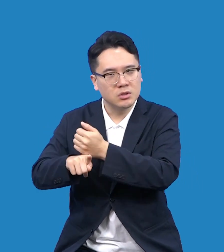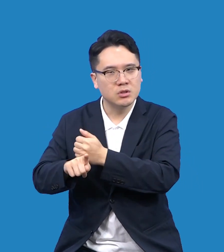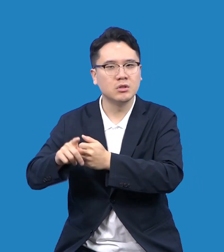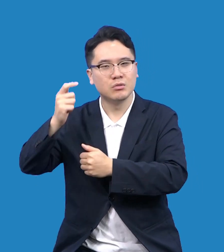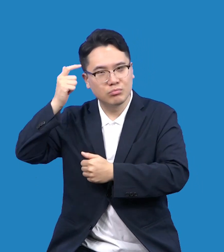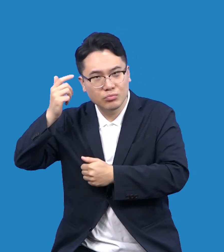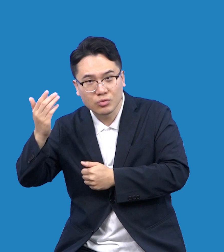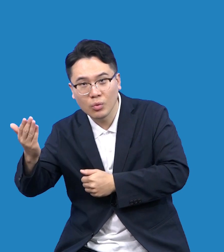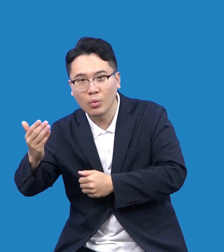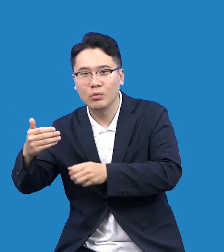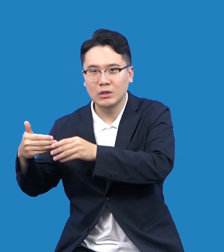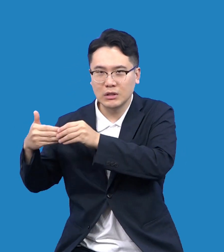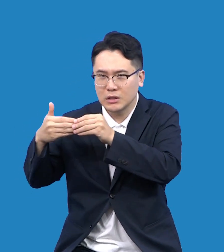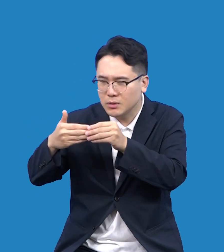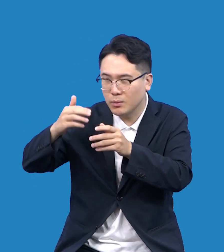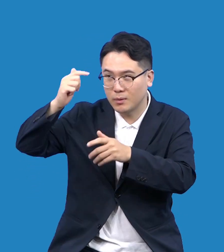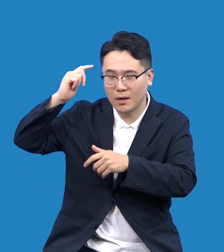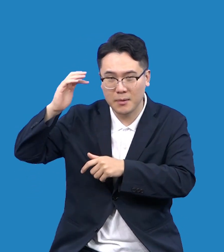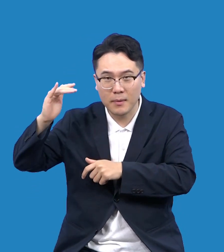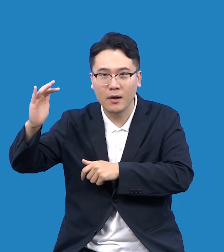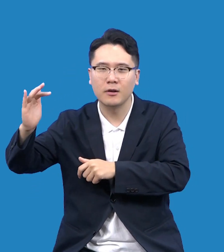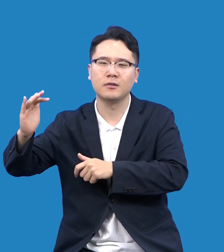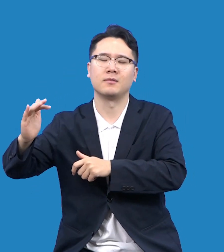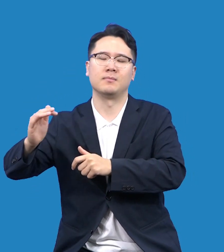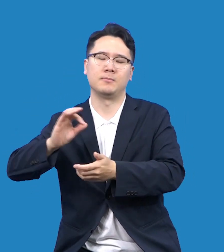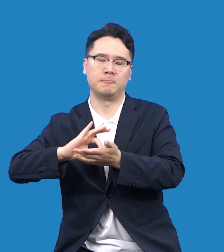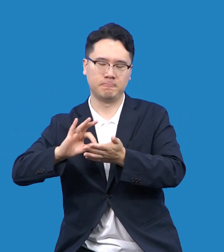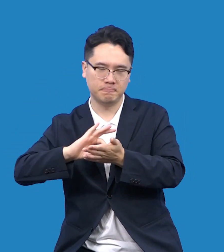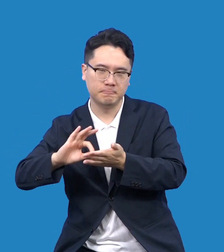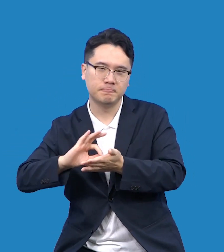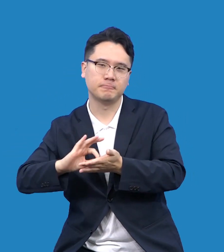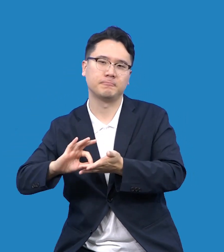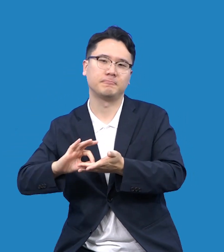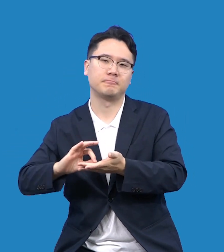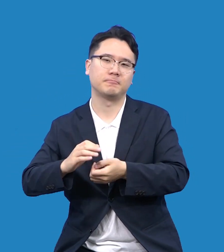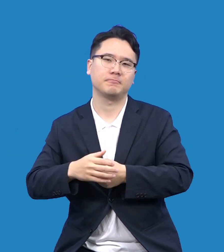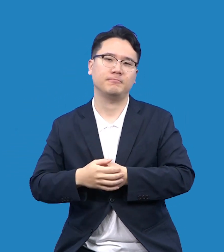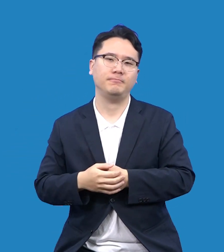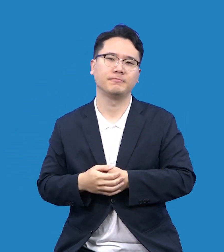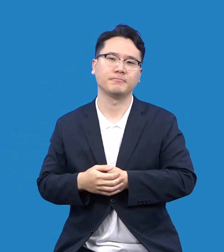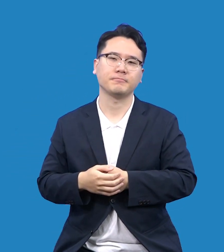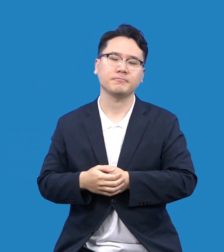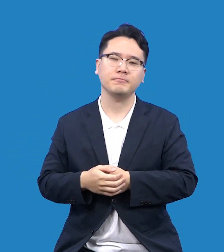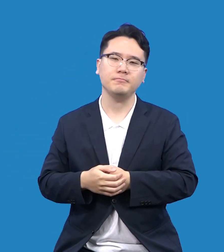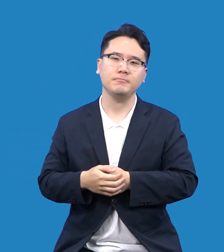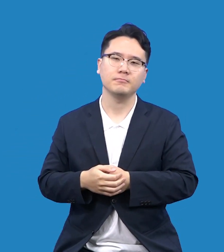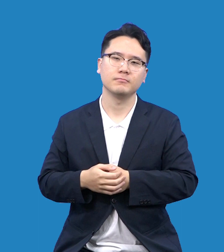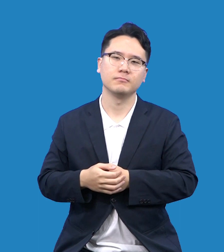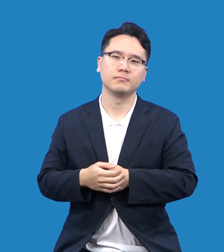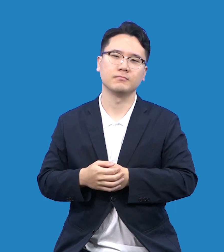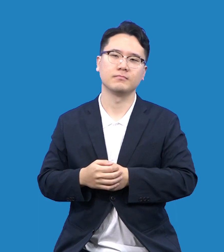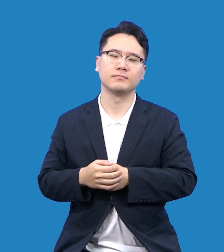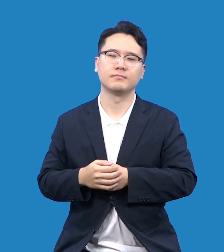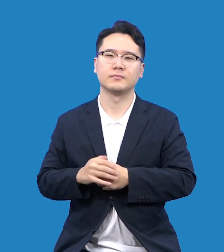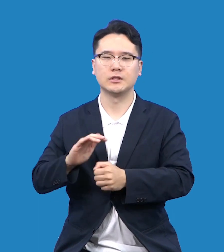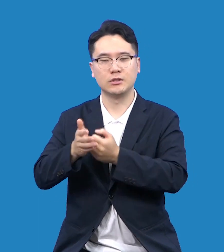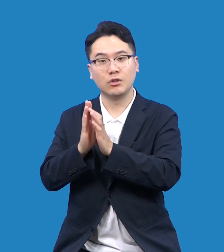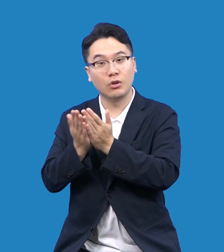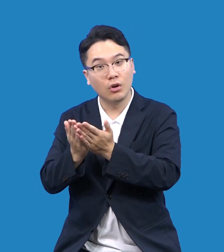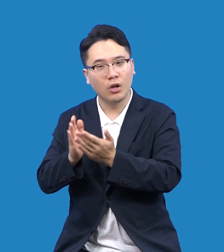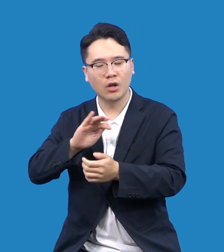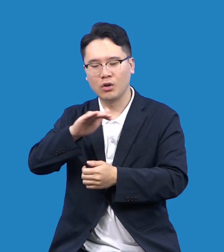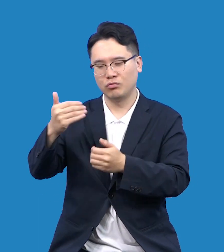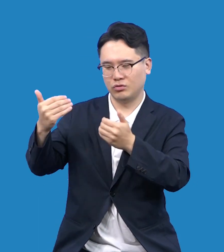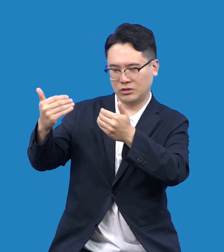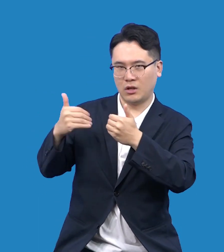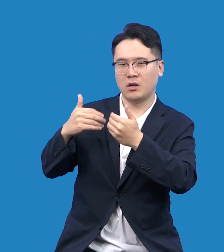인도를 갈망하면서 이 표현을 사용하고 있었던 것입니다. 그것은 성경에 우리를 향한